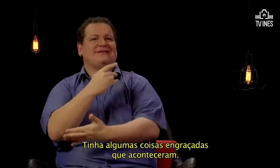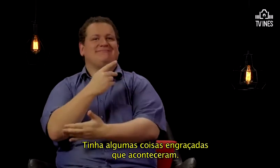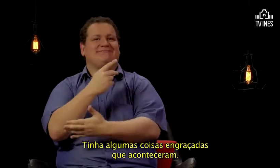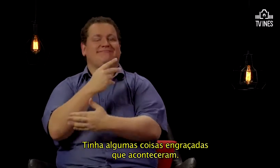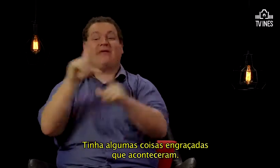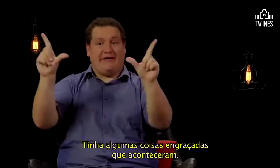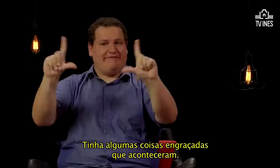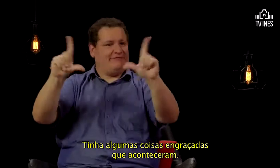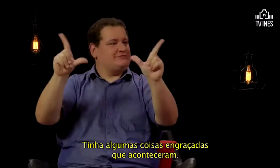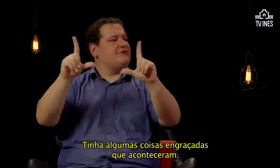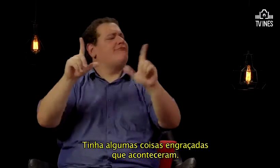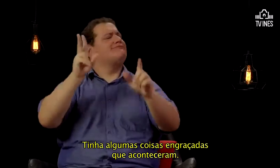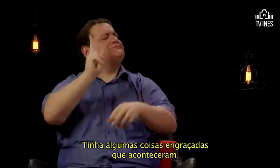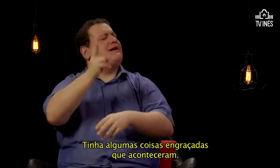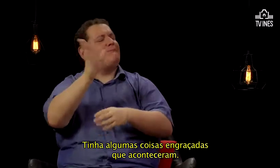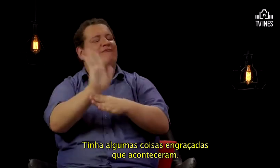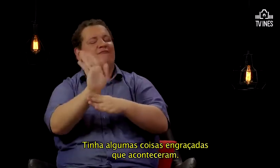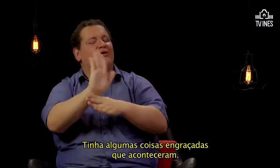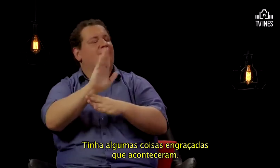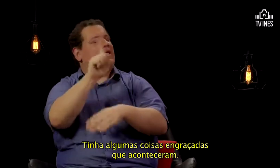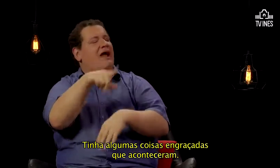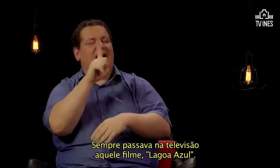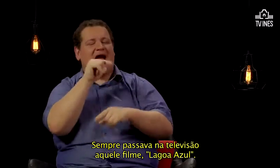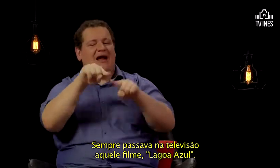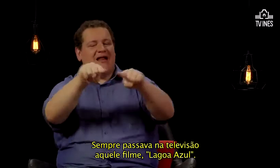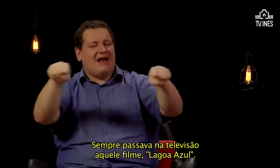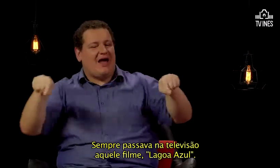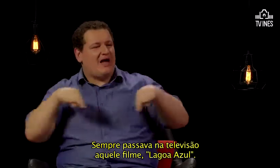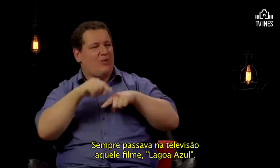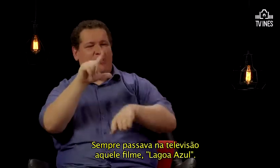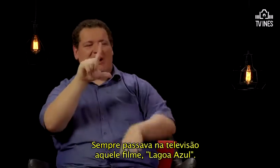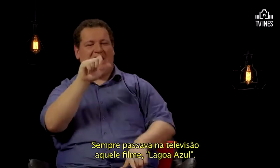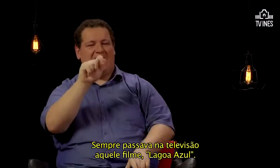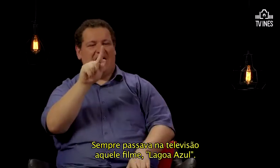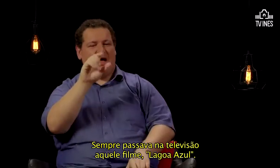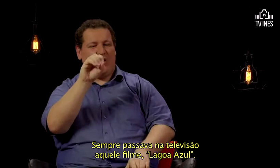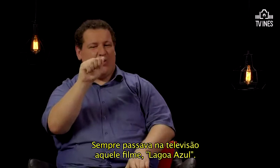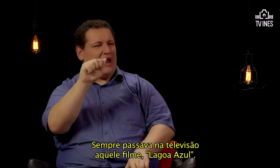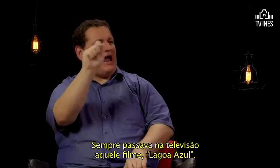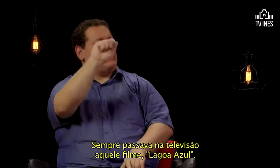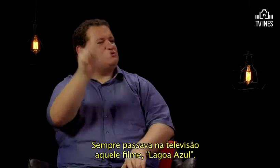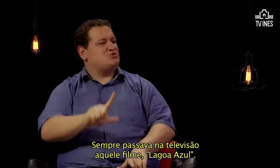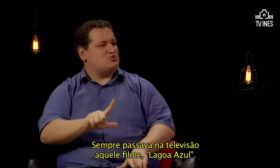engraçadas que aconteceram. Sempre passava na televisão aquele filme Lagoa Azul.